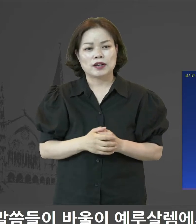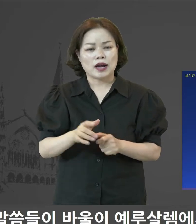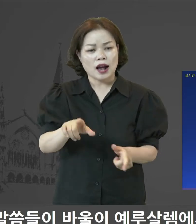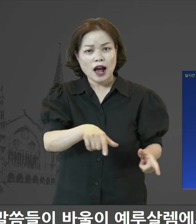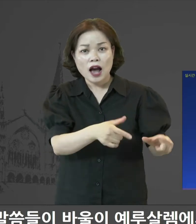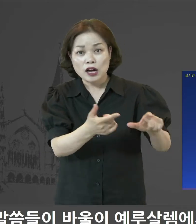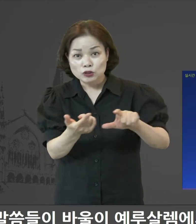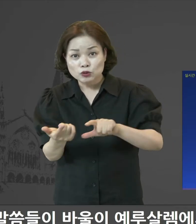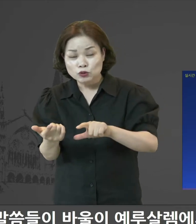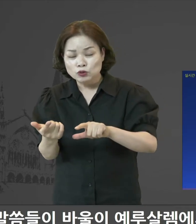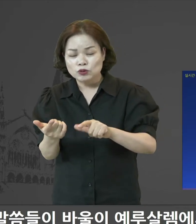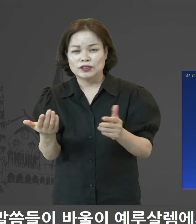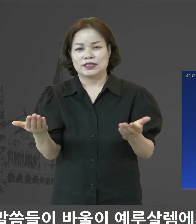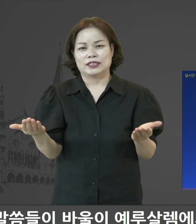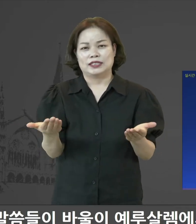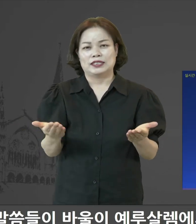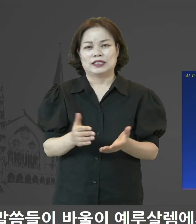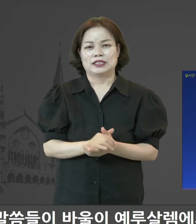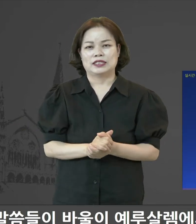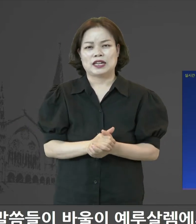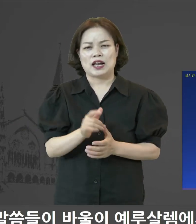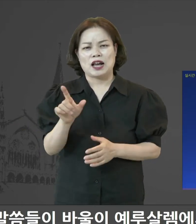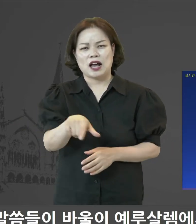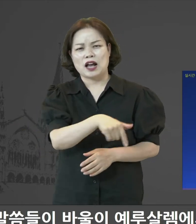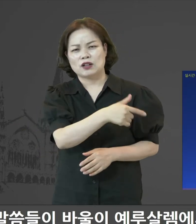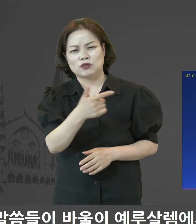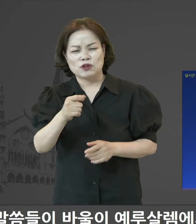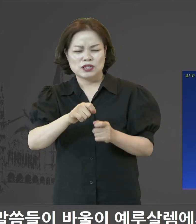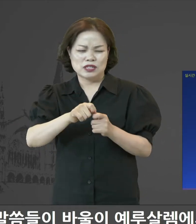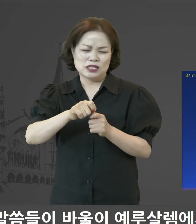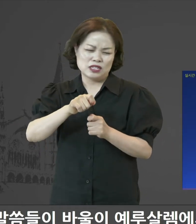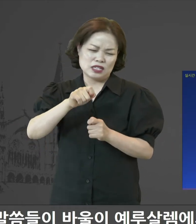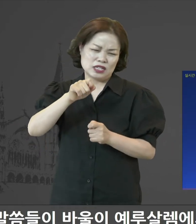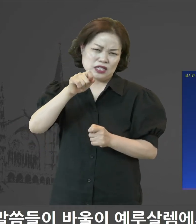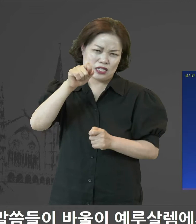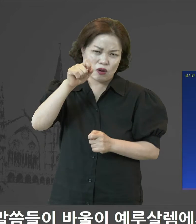단위의 사건들입니다. 그러니까 하루가 굉장히 길었다는 겁니다.